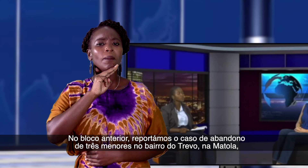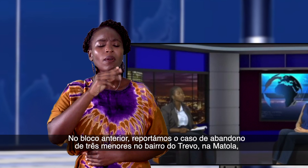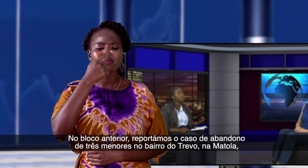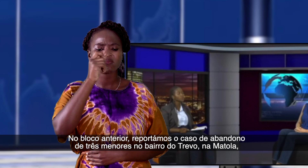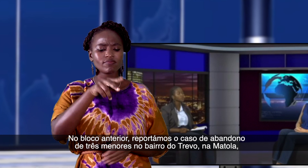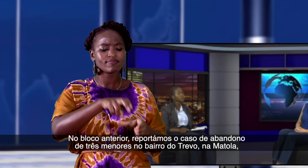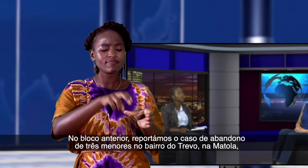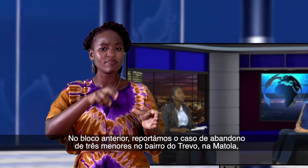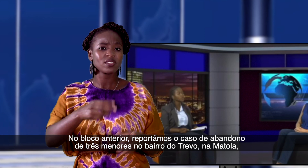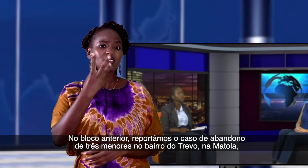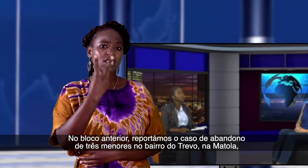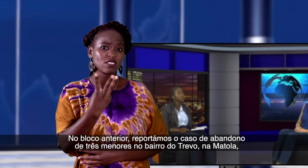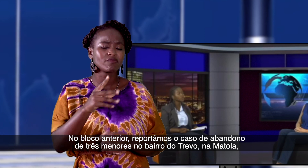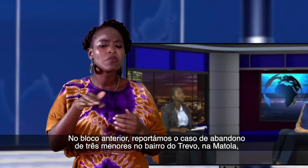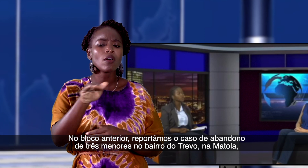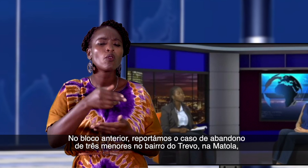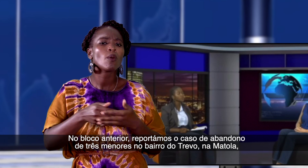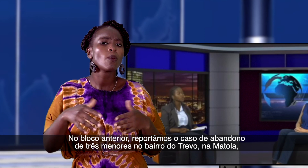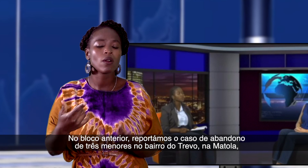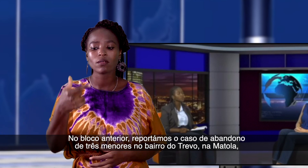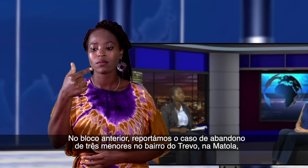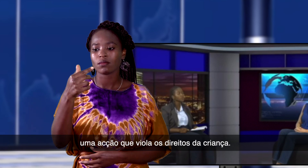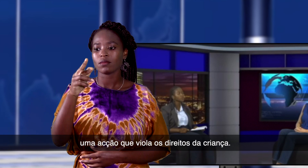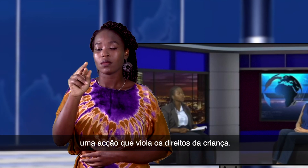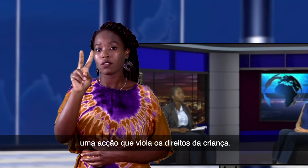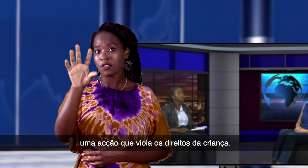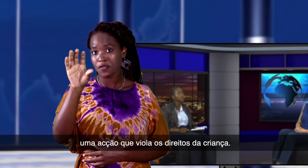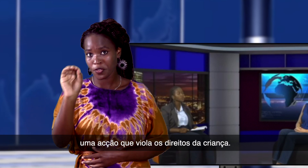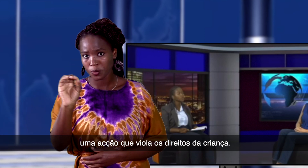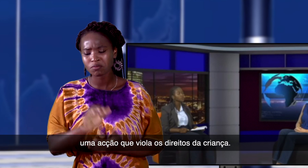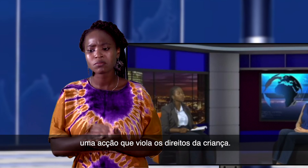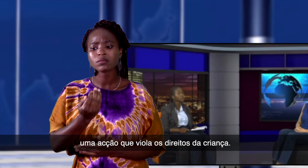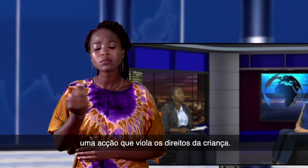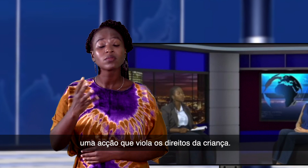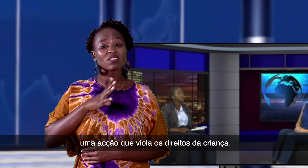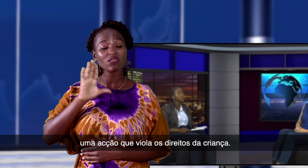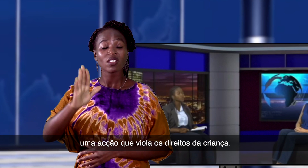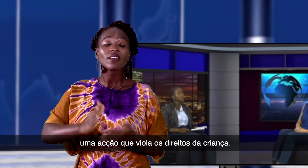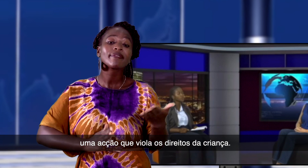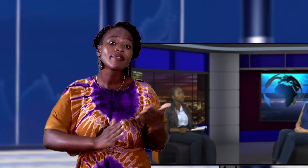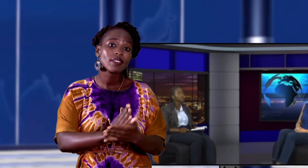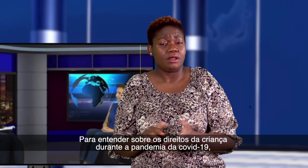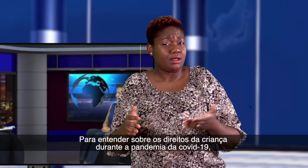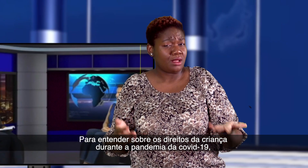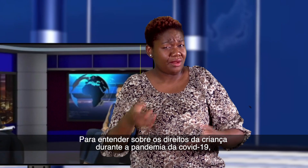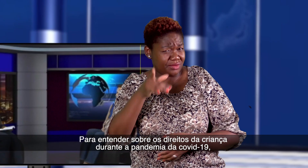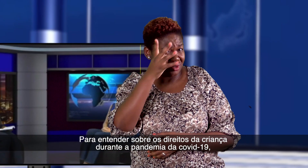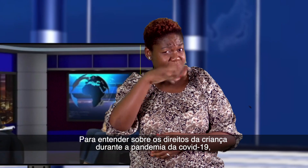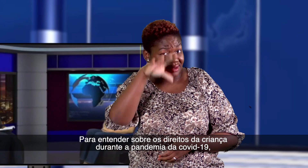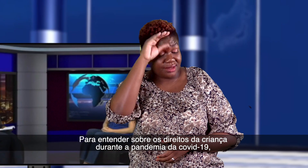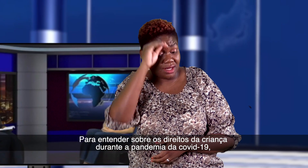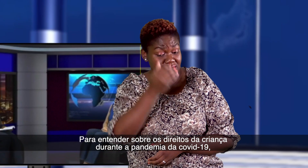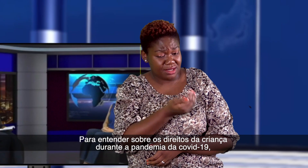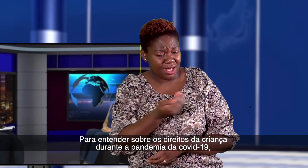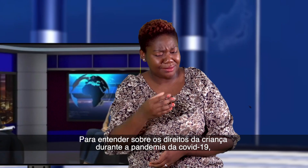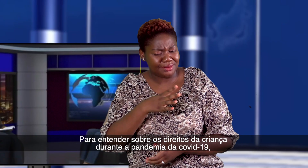de abandono de 3 menores no bairro Trevo, na Matola, uma ação que viola os direitos da criança. Para entender